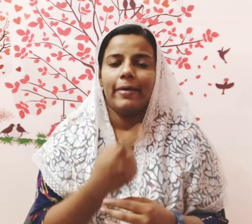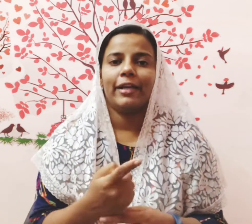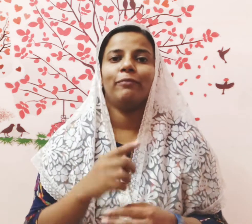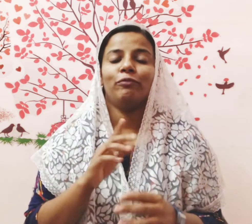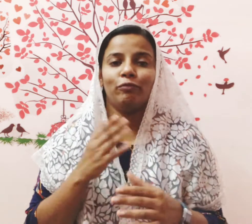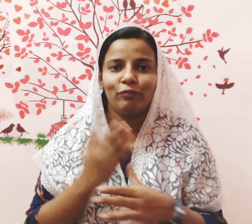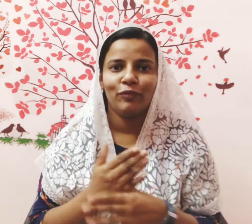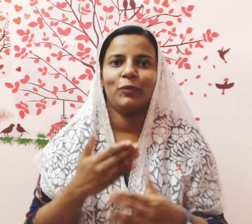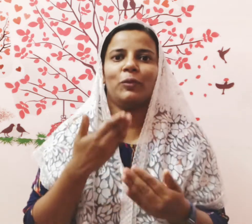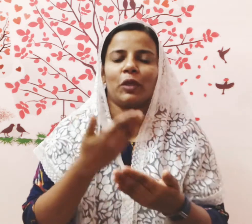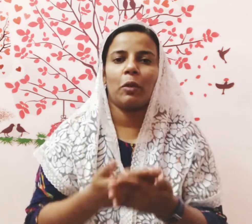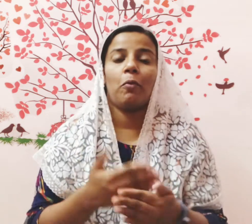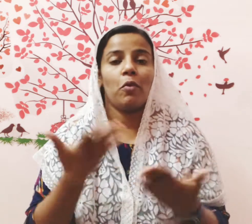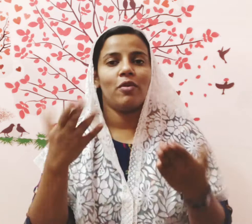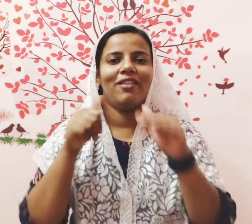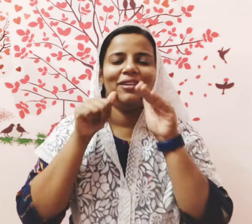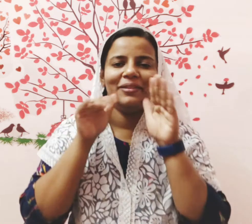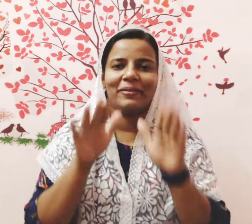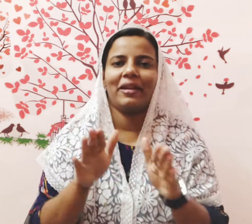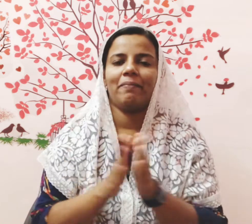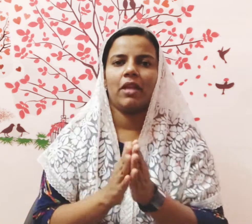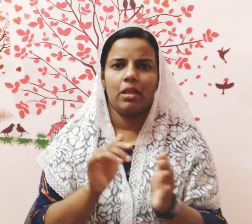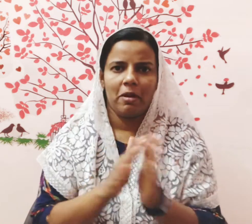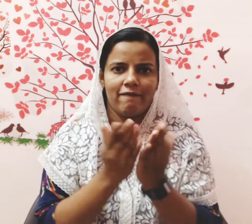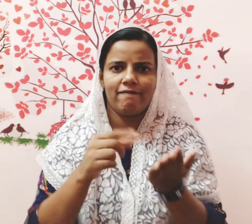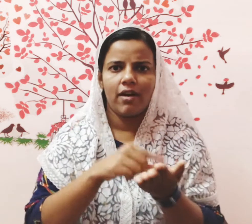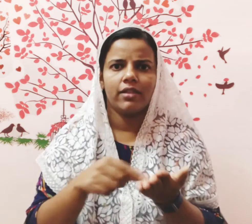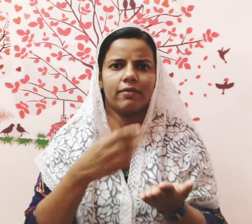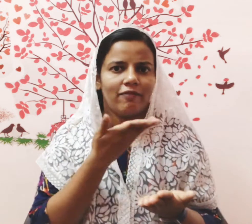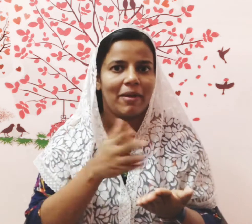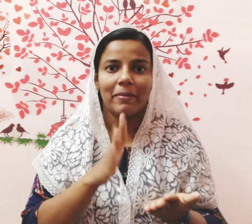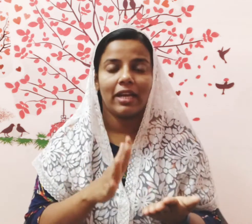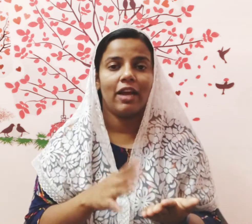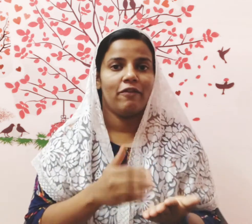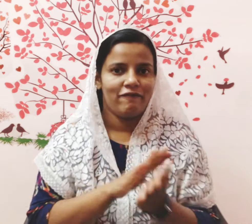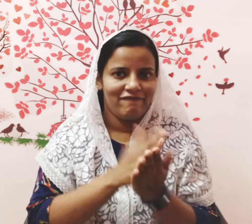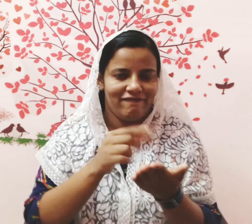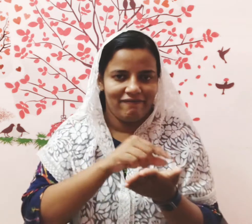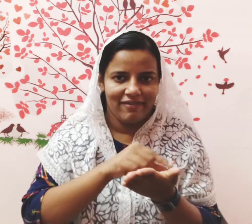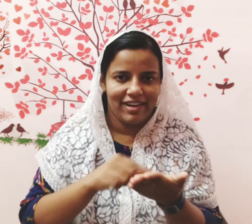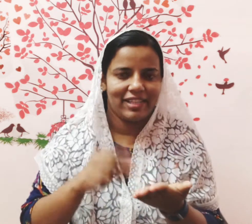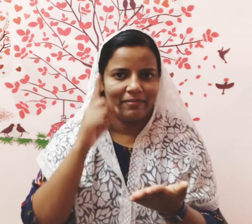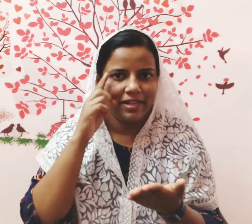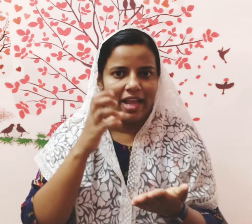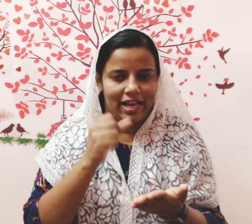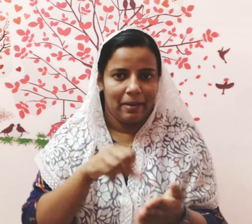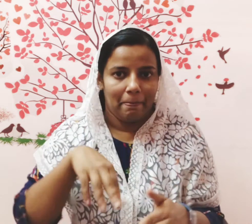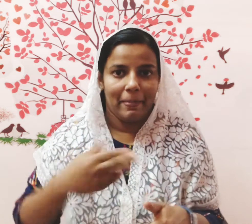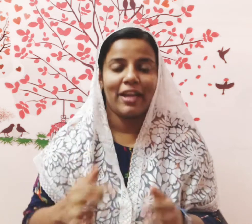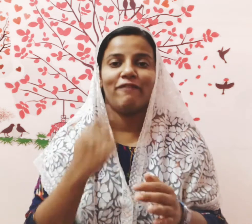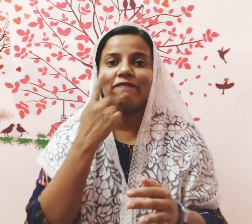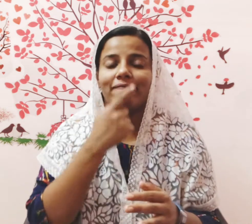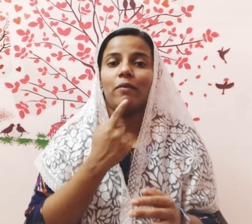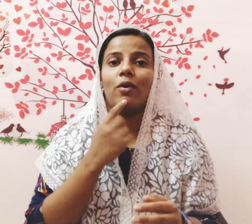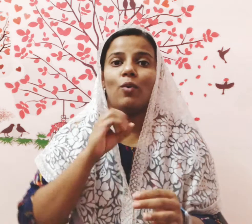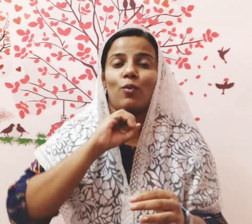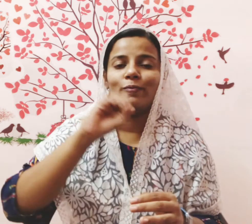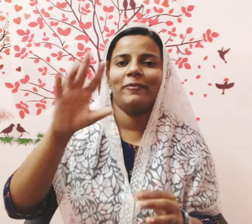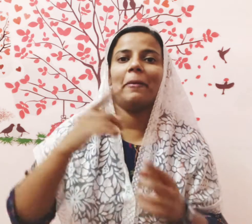വിളിച്ചു പറയുകൂടെ ചെയ്യുന്നത് ഒരനുഗ്രഹമായിരിക്കും. വചനം നിങ്ങൾ ധ്യാനിക്കുക മാത്രമല്ല, ആ വചനം നിങ്ങളുടെ നാവ് കൊണ്ട് നിങ്ങൾ ഉറക്കെ